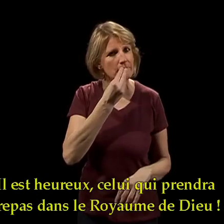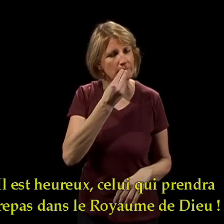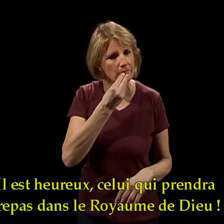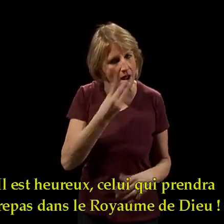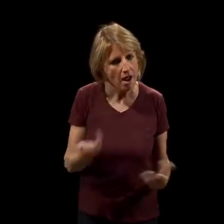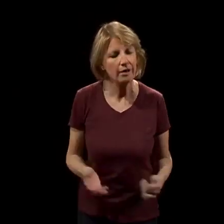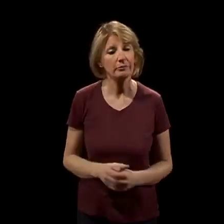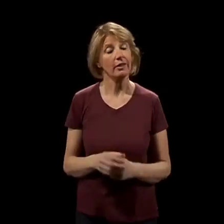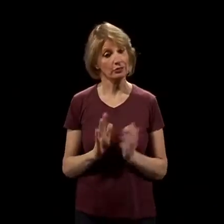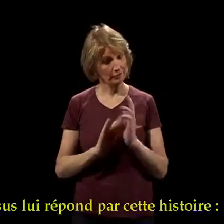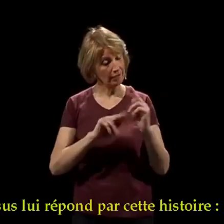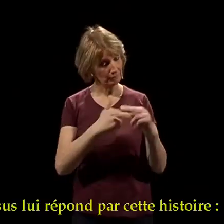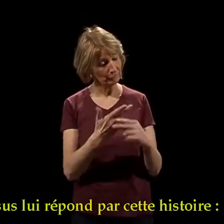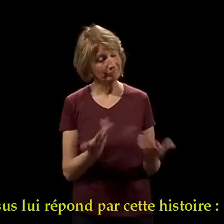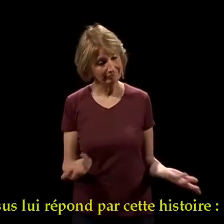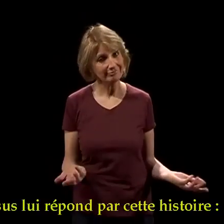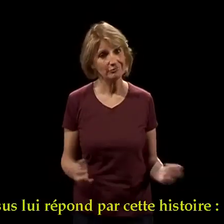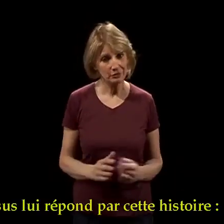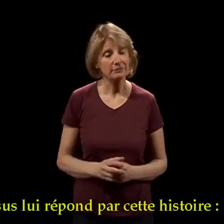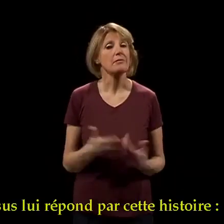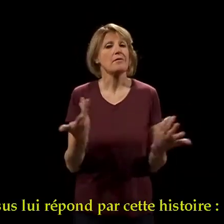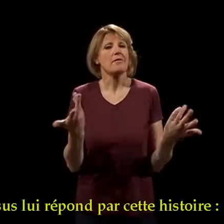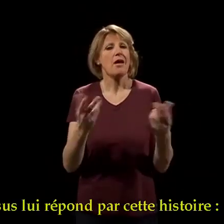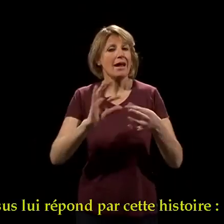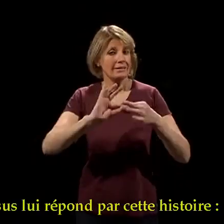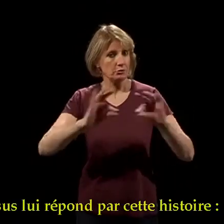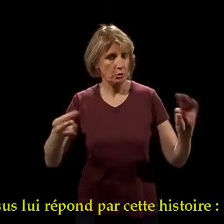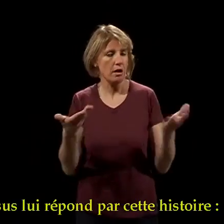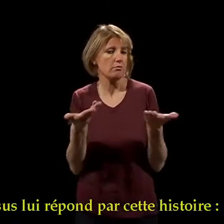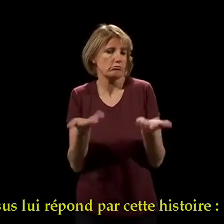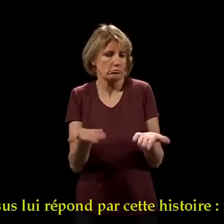royaume de Dieu. » Jésus lui répond par cette histoire.